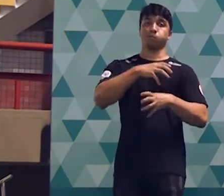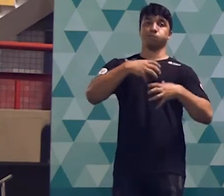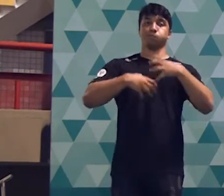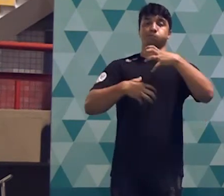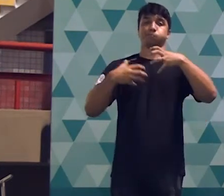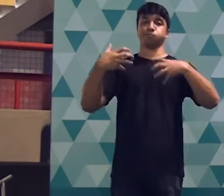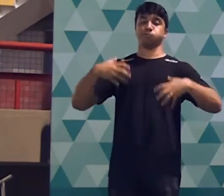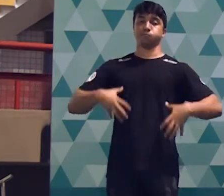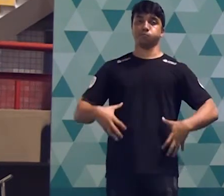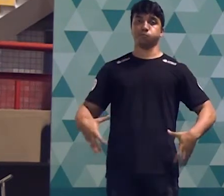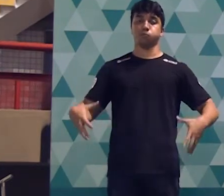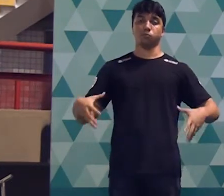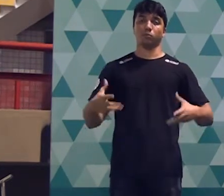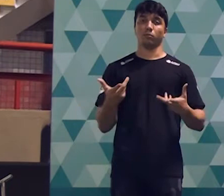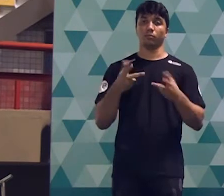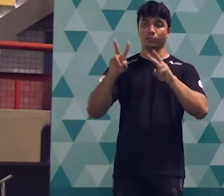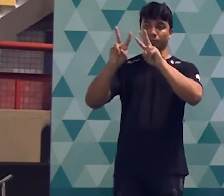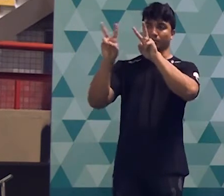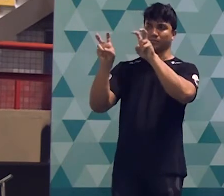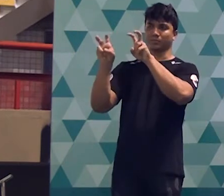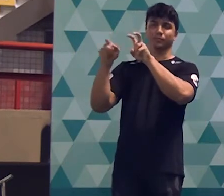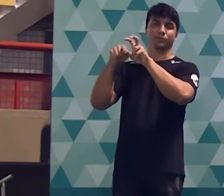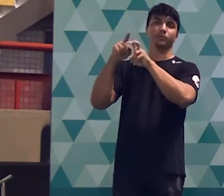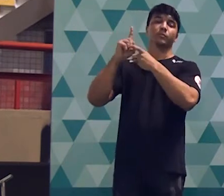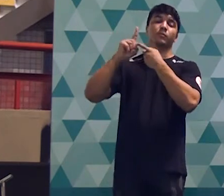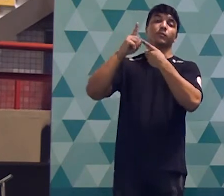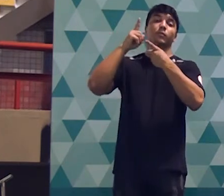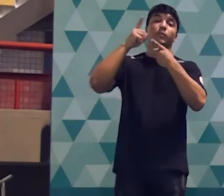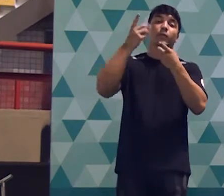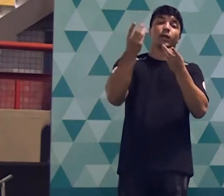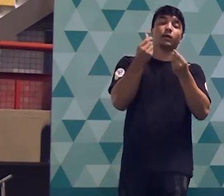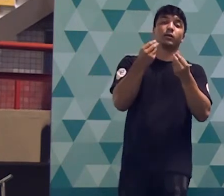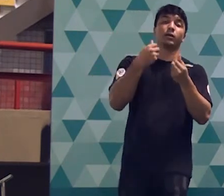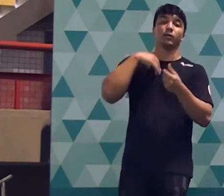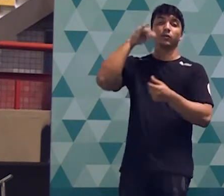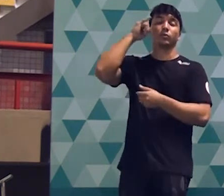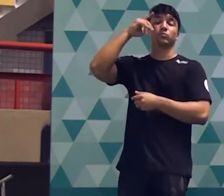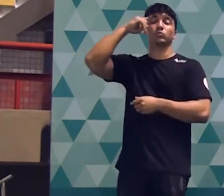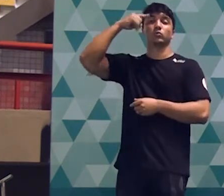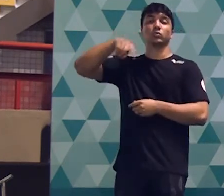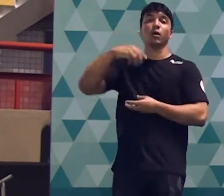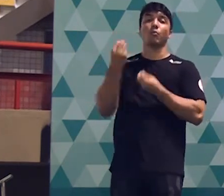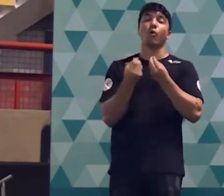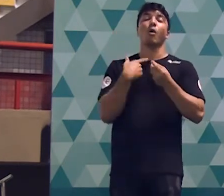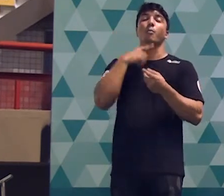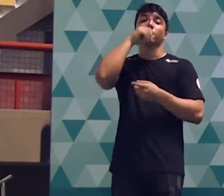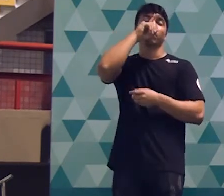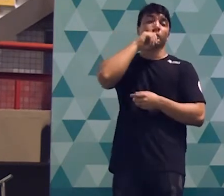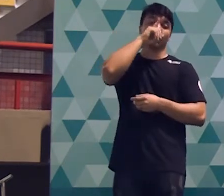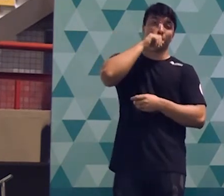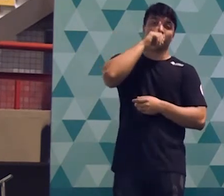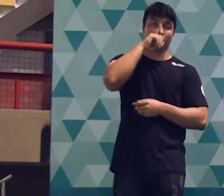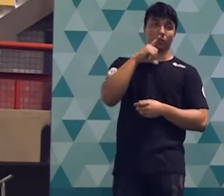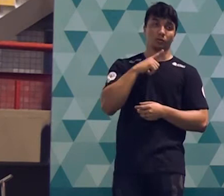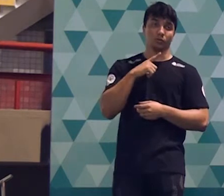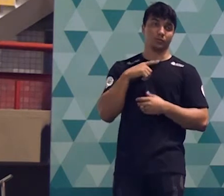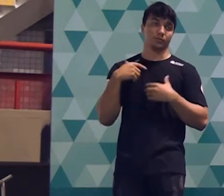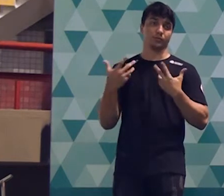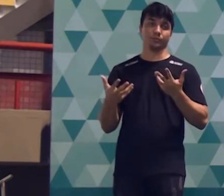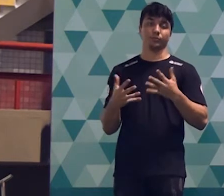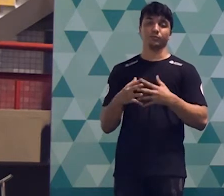bonito, entre aspas também, sem saber dos riscos que ela está